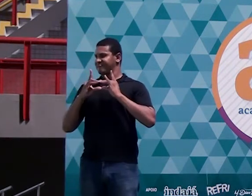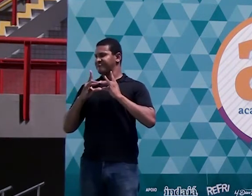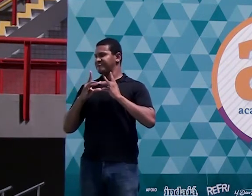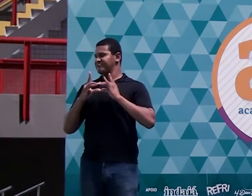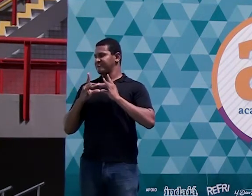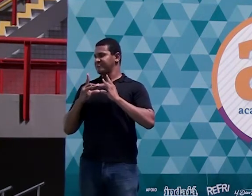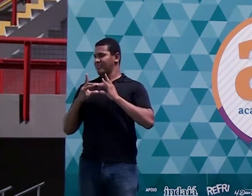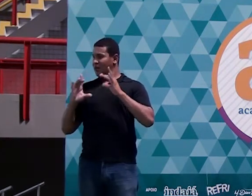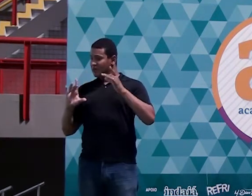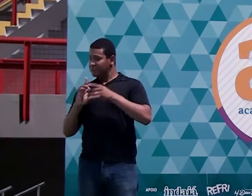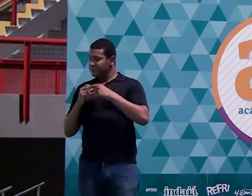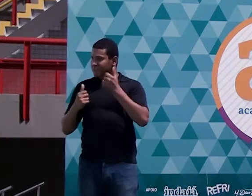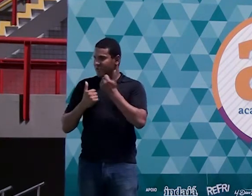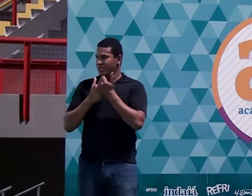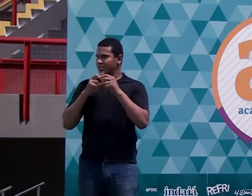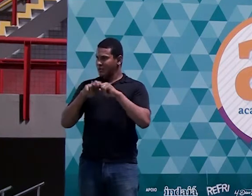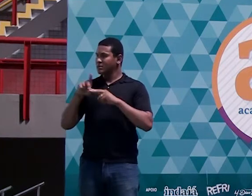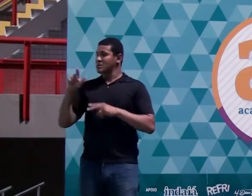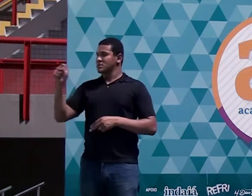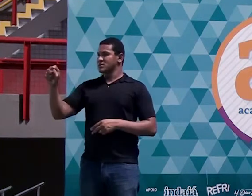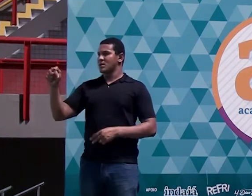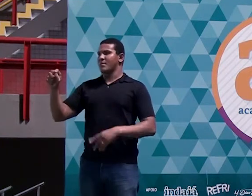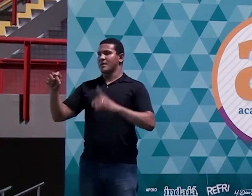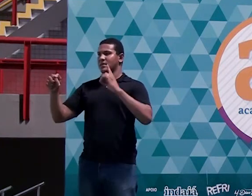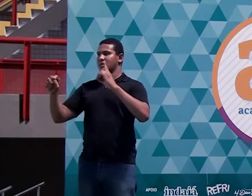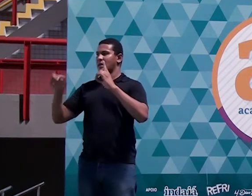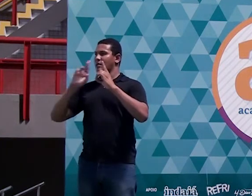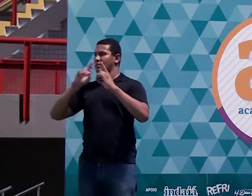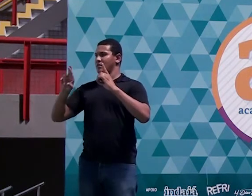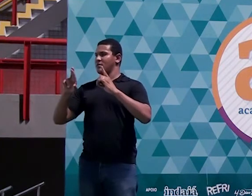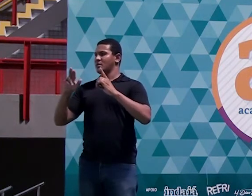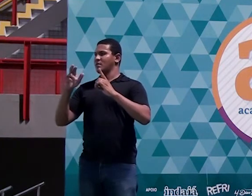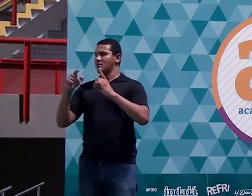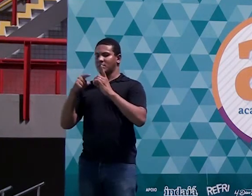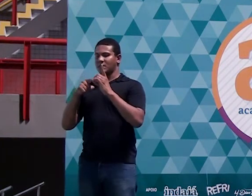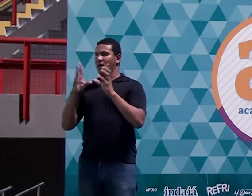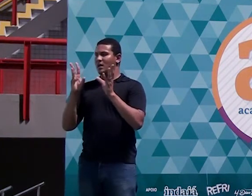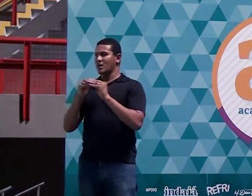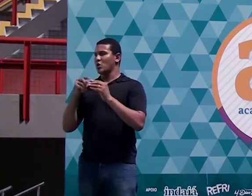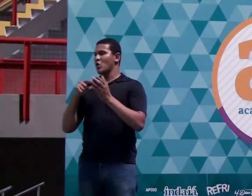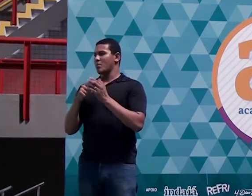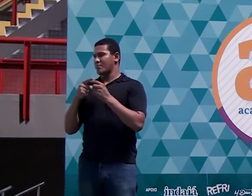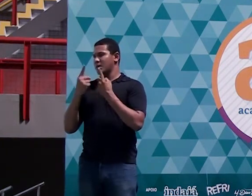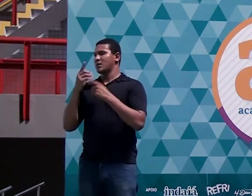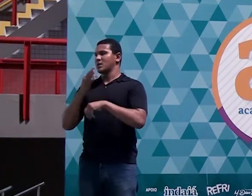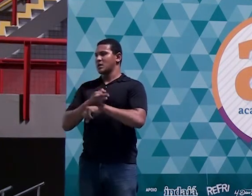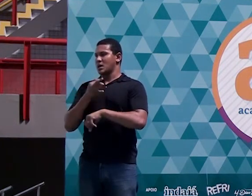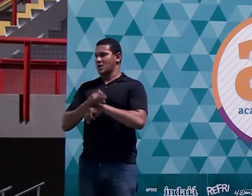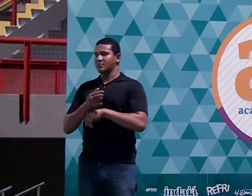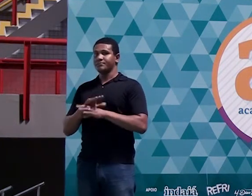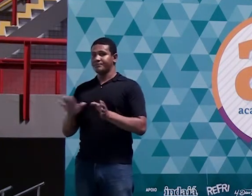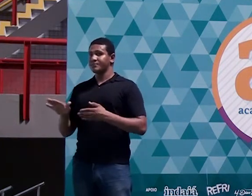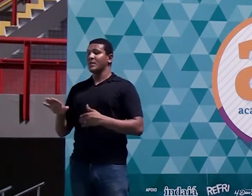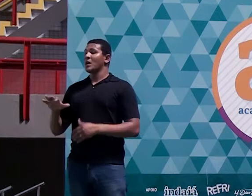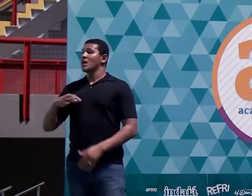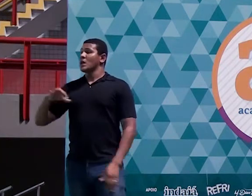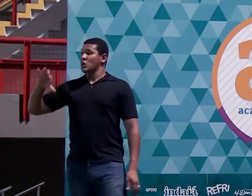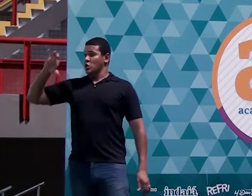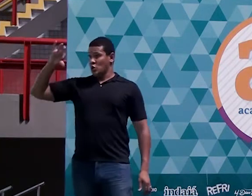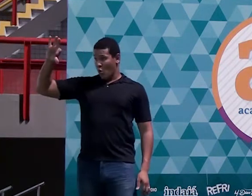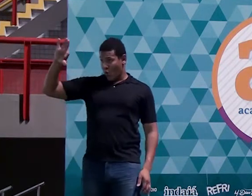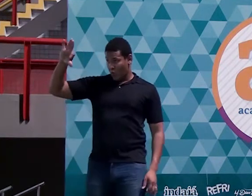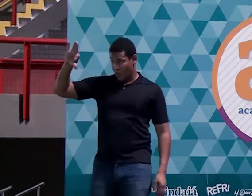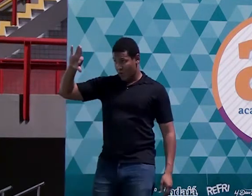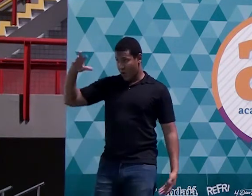nossa sétima é D de danado. Eu vou fazer a 9ª e tem a questão da